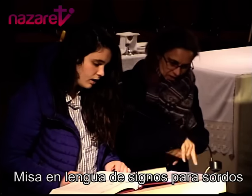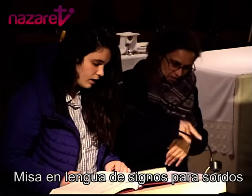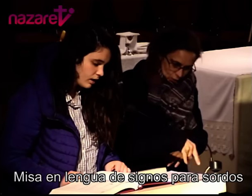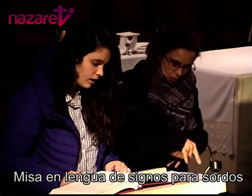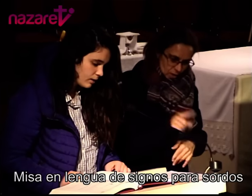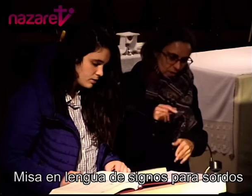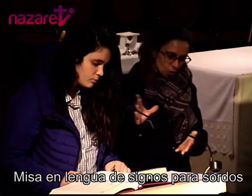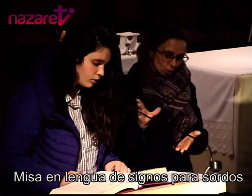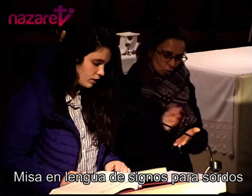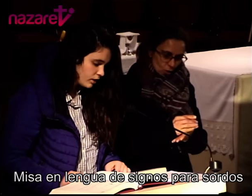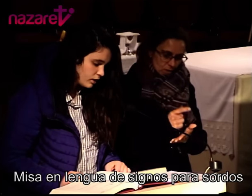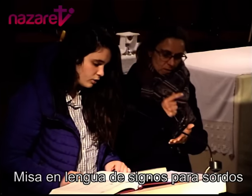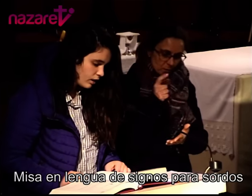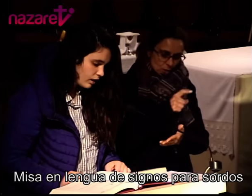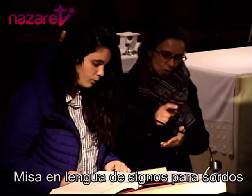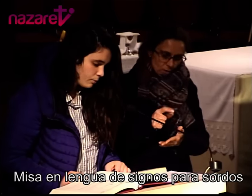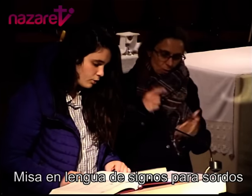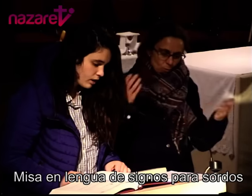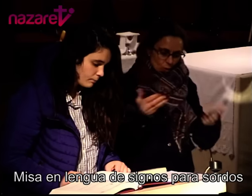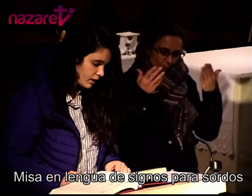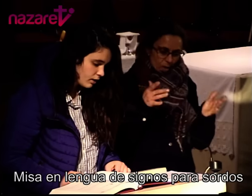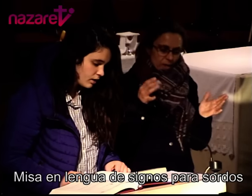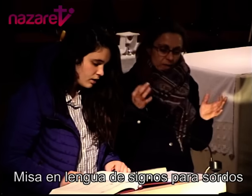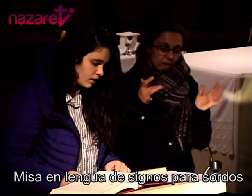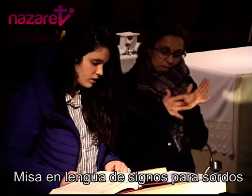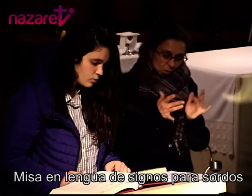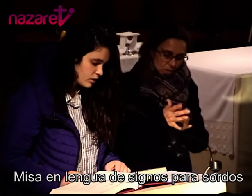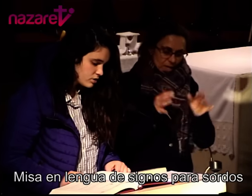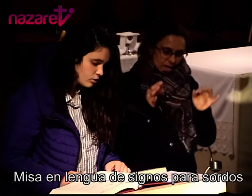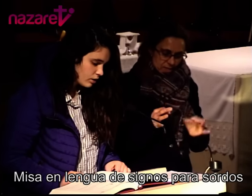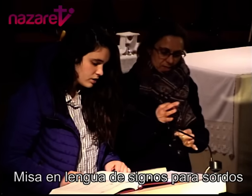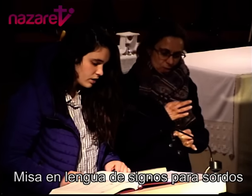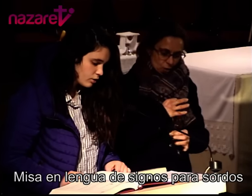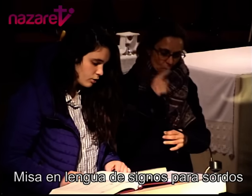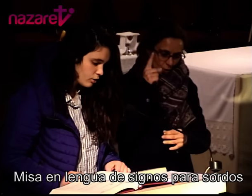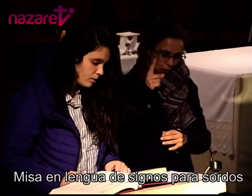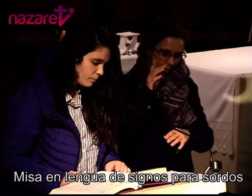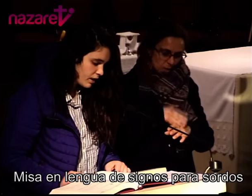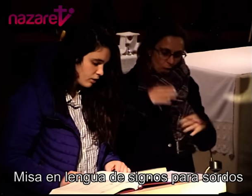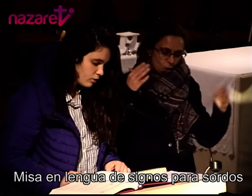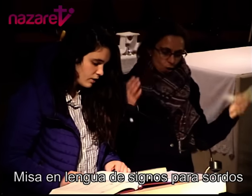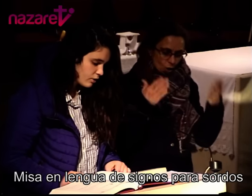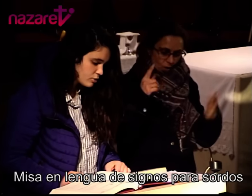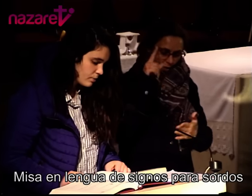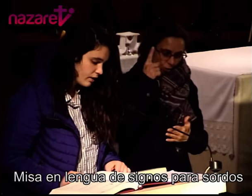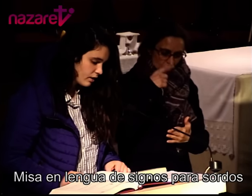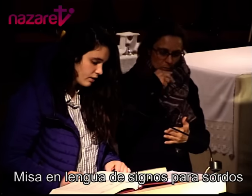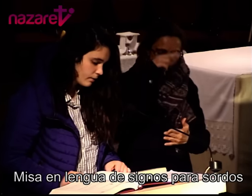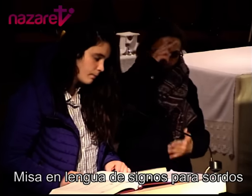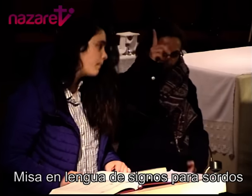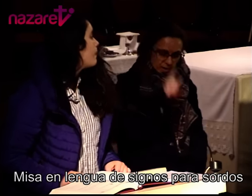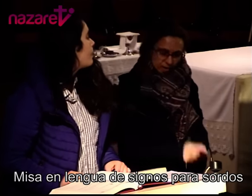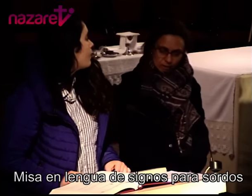tierra, en el abismo y toda la lengua proclame: Jesucristo es Señor. Para gloria de Dios Padre.